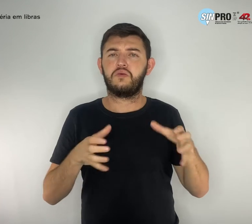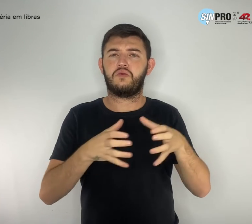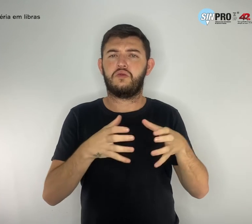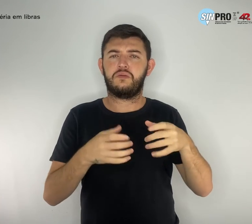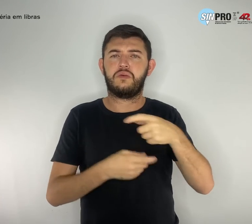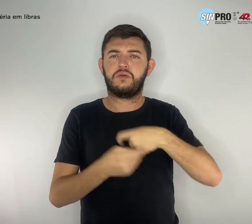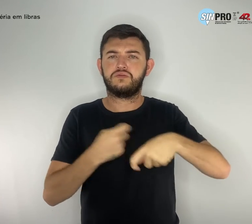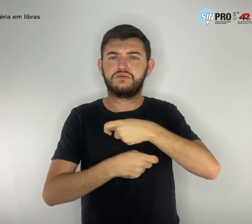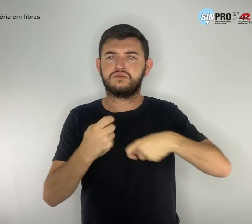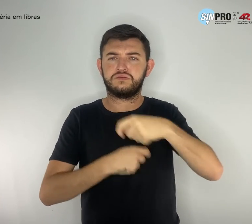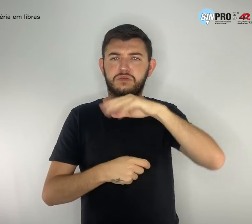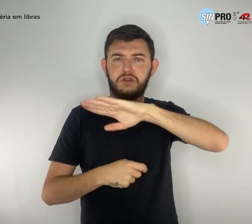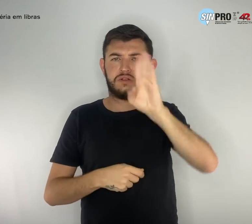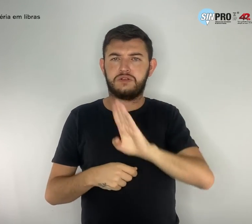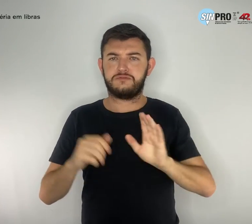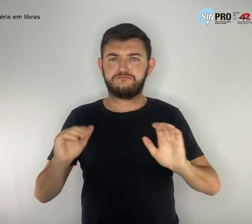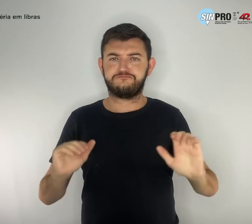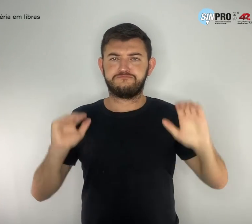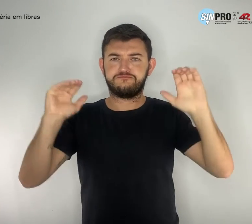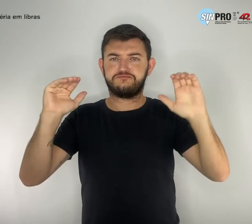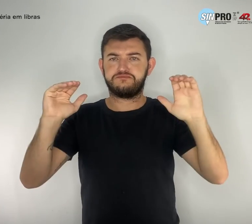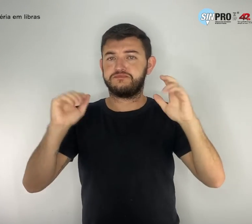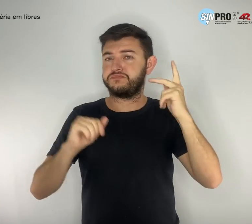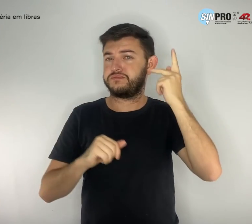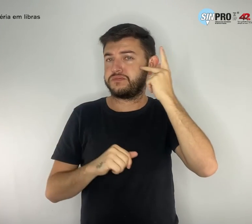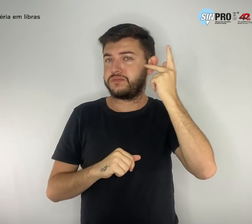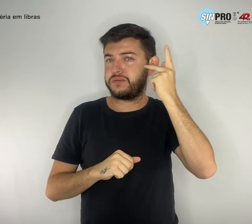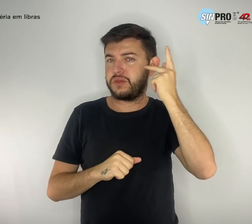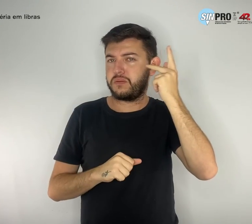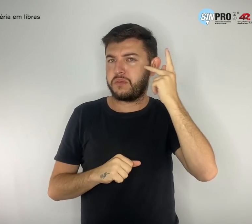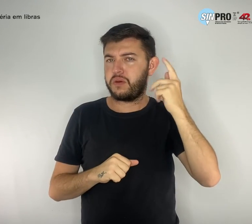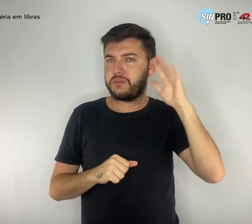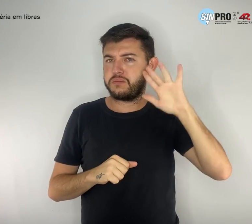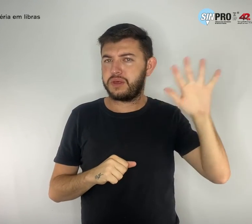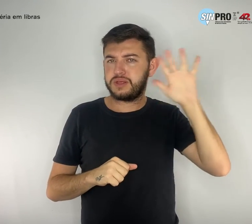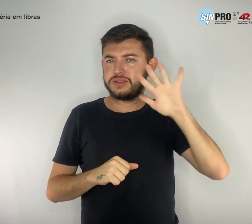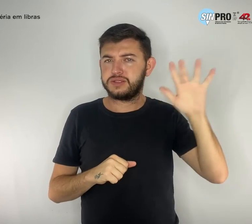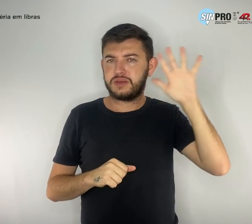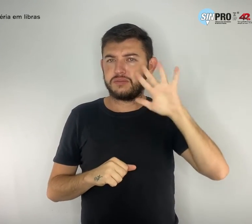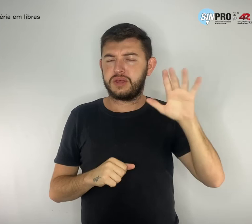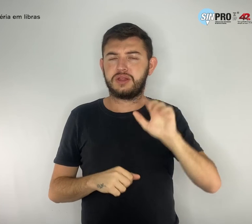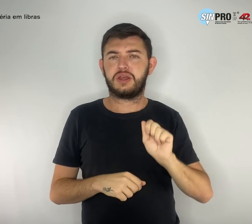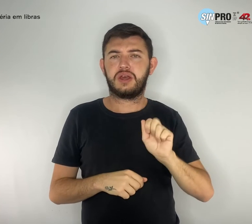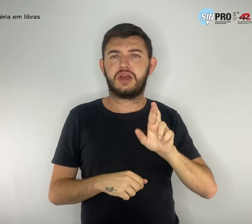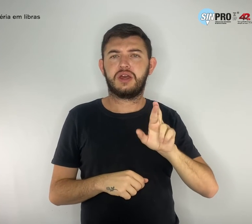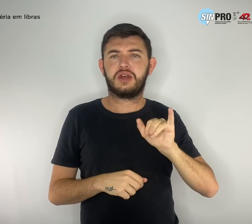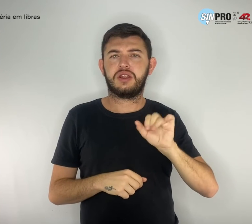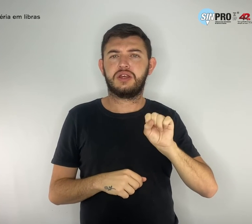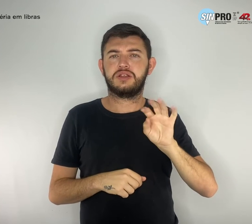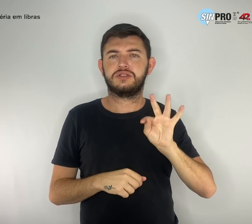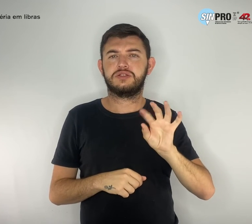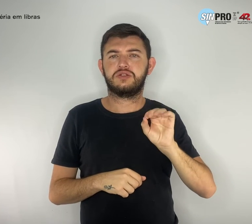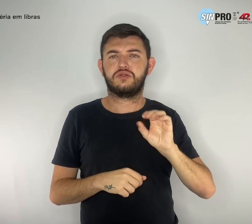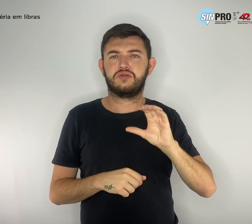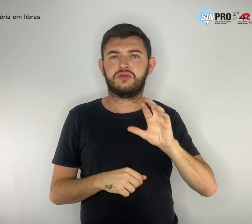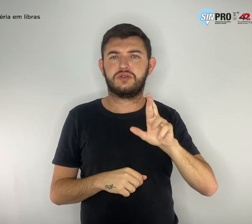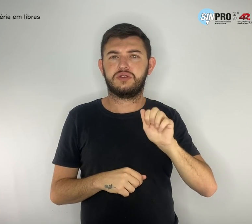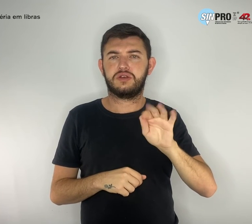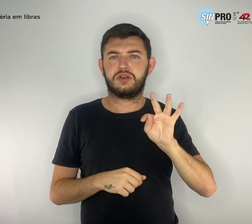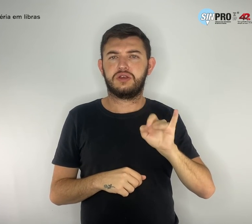Na cidade de São Paulo, faz parte do pensamento aristocrático que permanece na elite tradicional